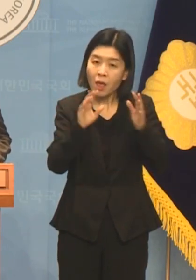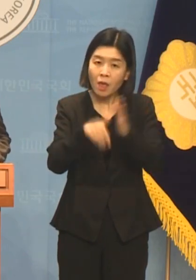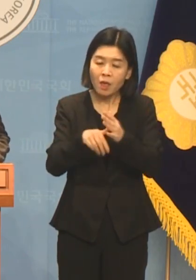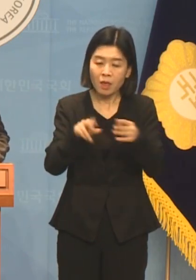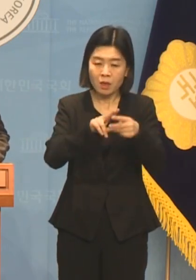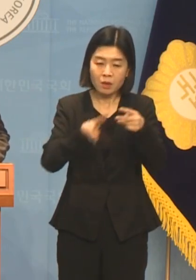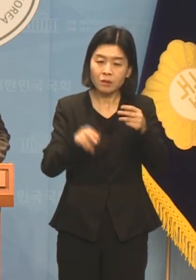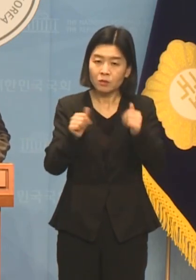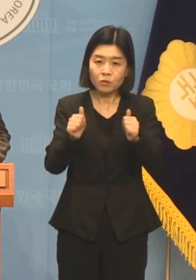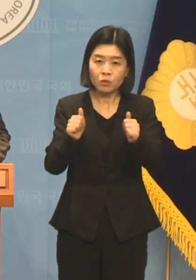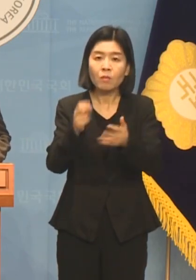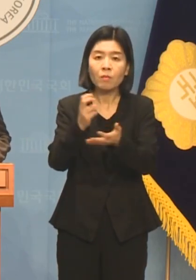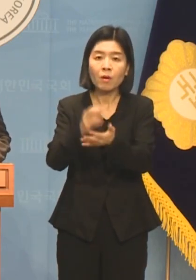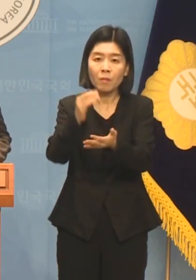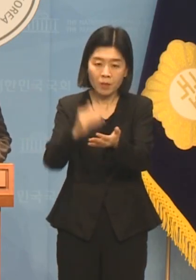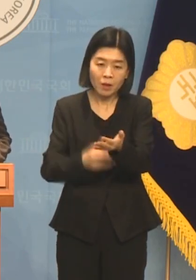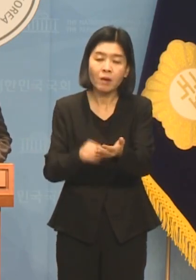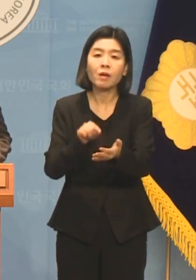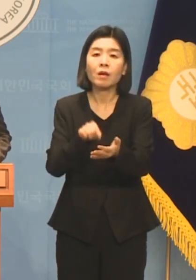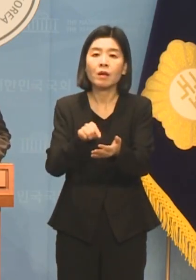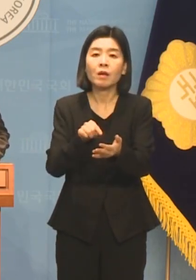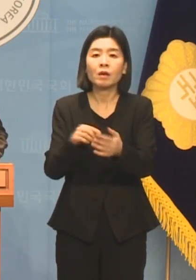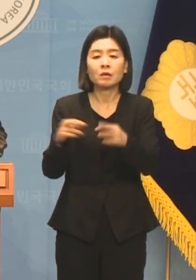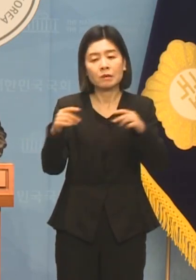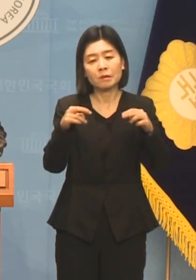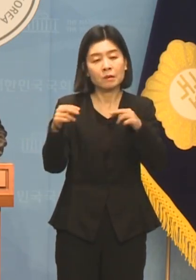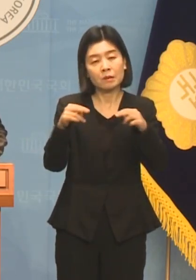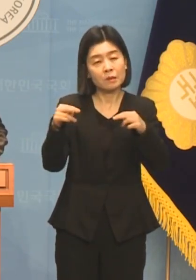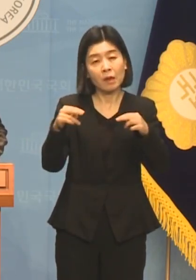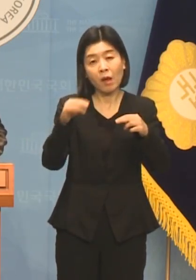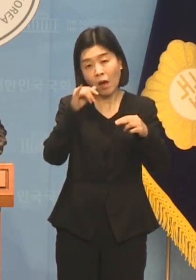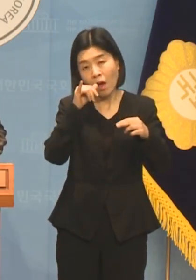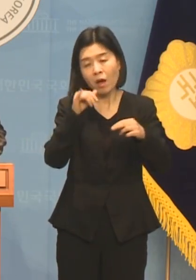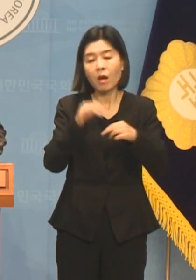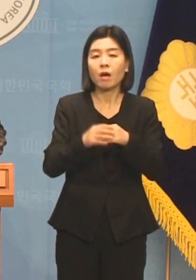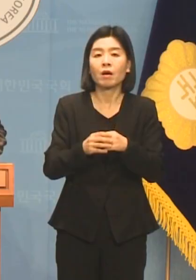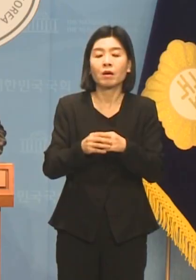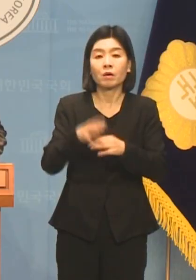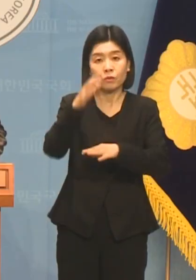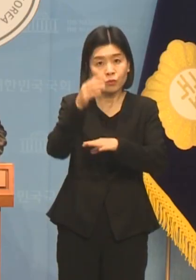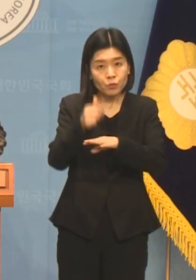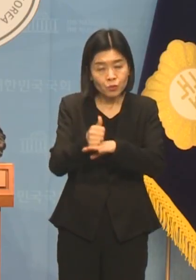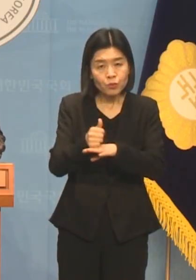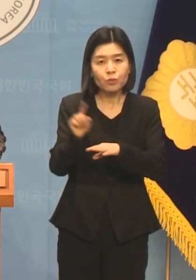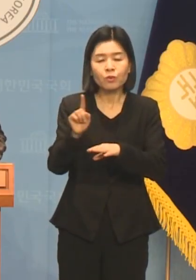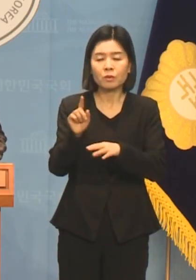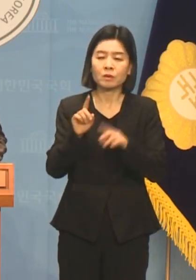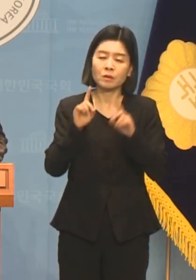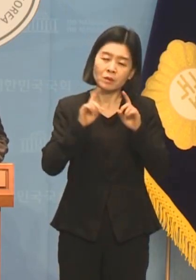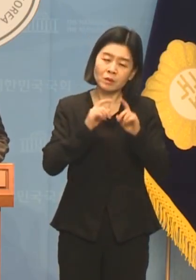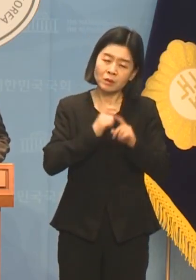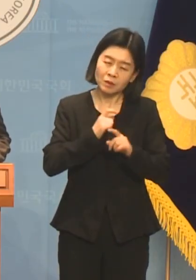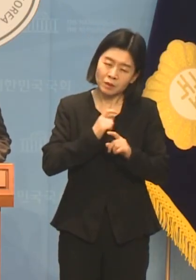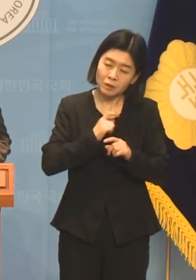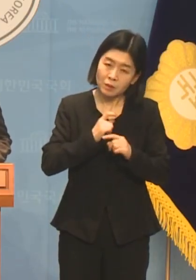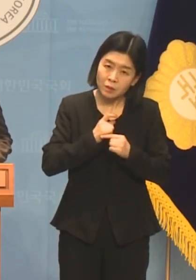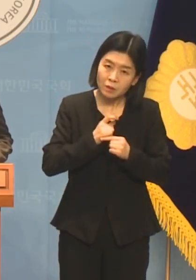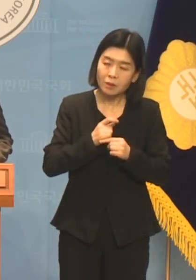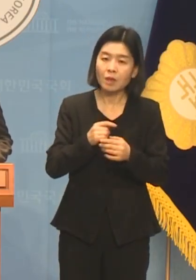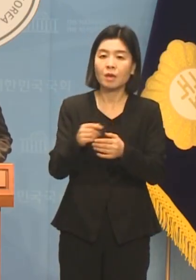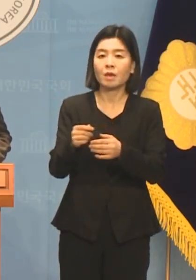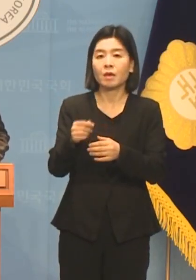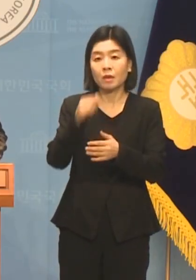형사소송법에 나오는 신빙성 다툼이 있을 때는 결국 의심이 있을 때는 피고인의